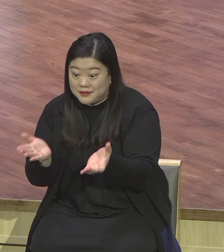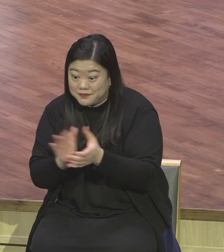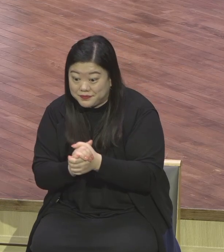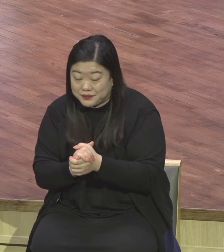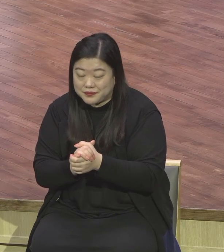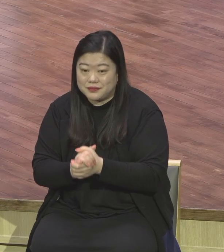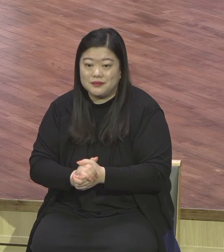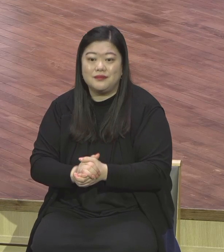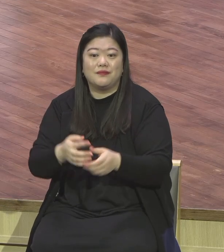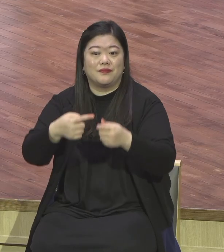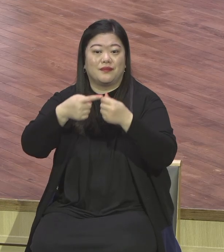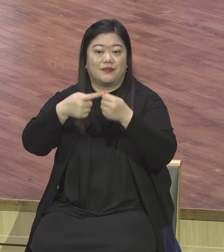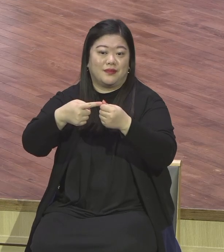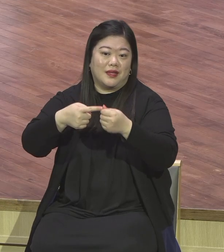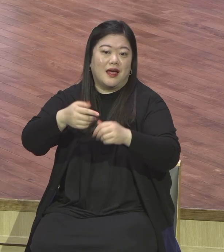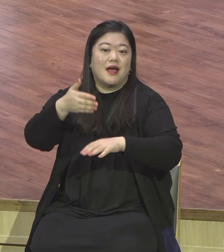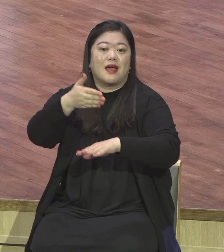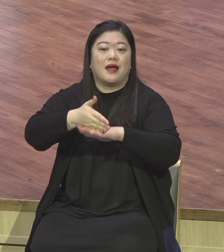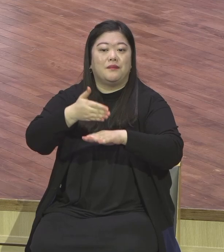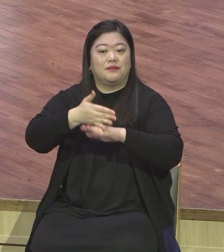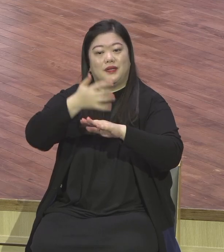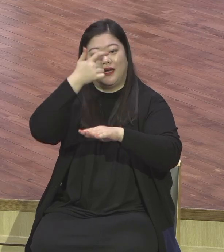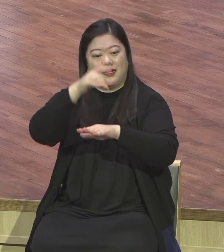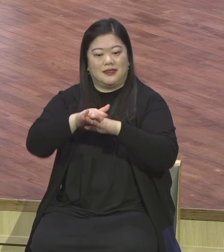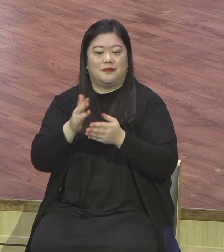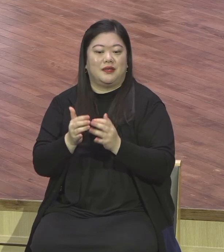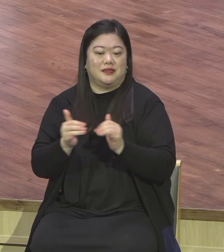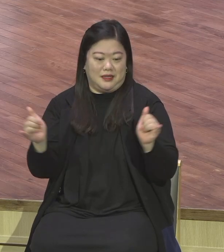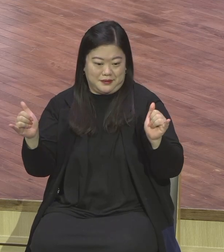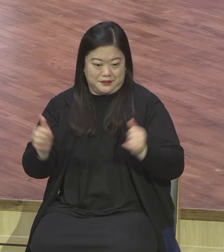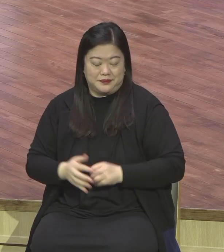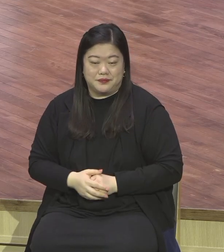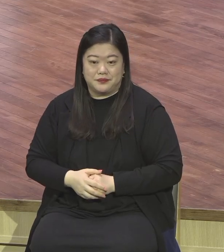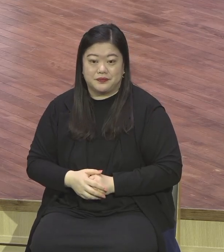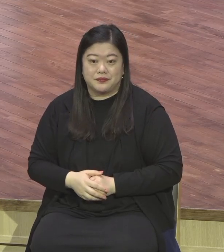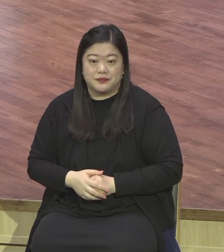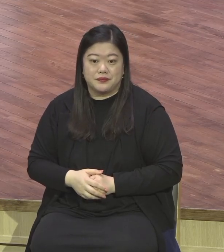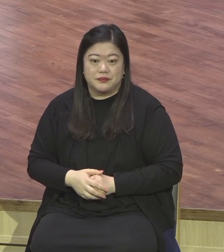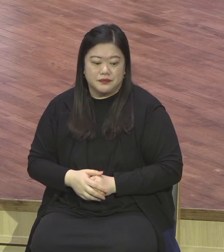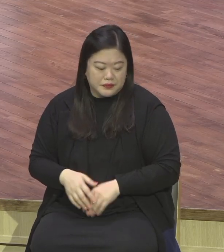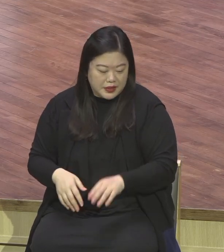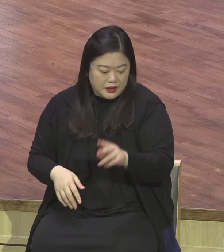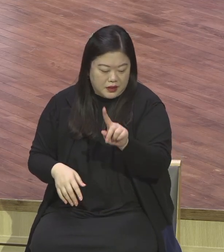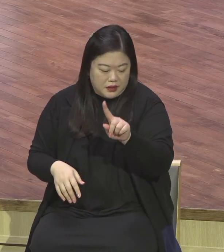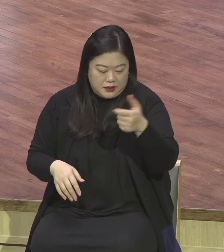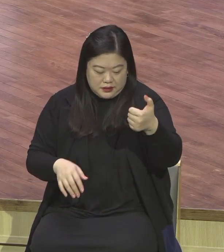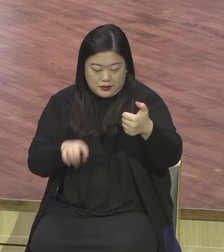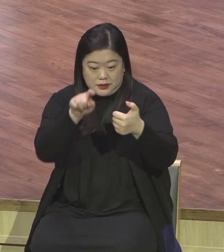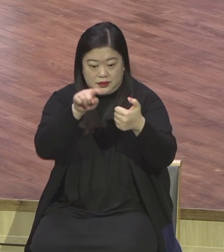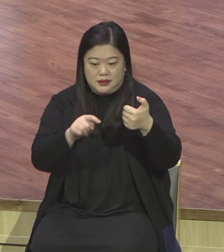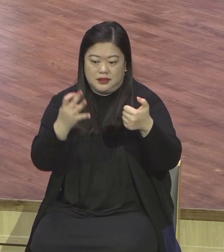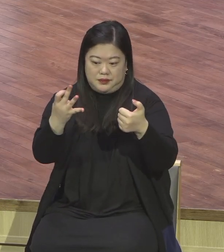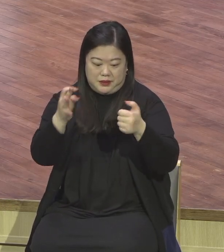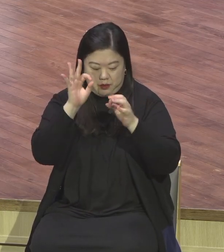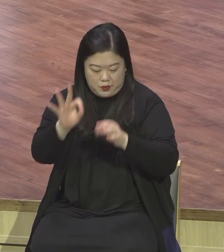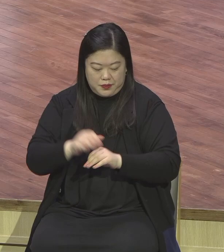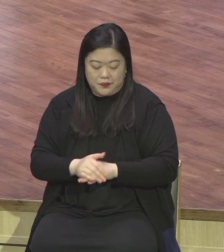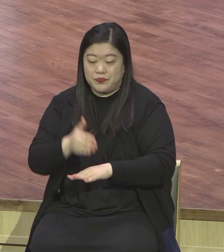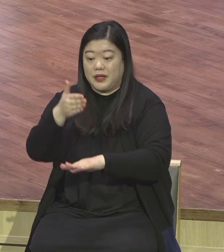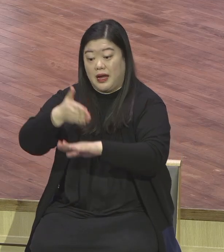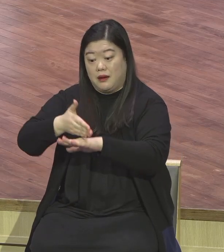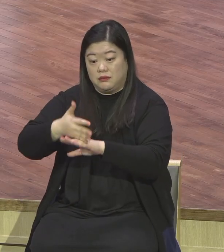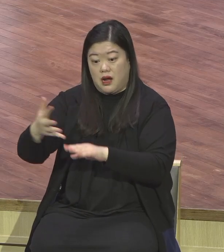감사의 예배자입니다 14절 15에 봅니다 감사로 하나님께 제사를